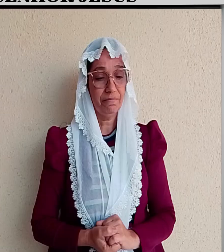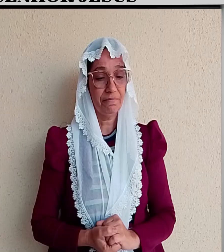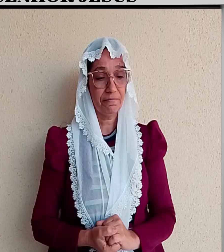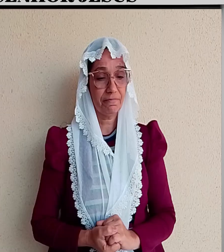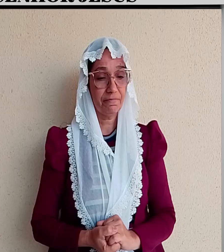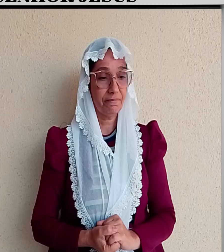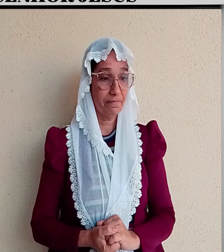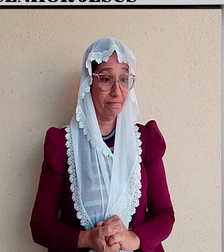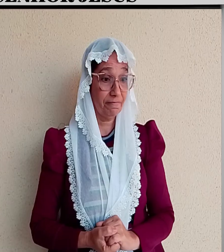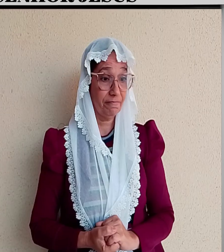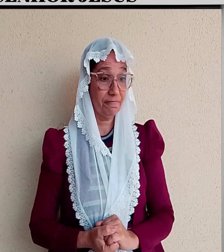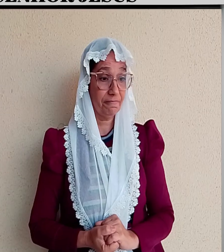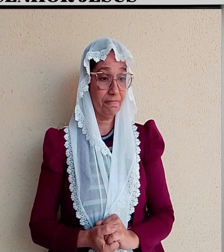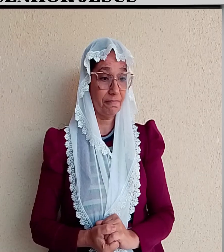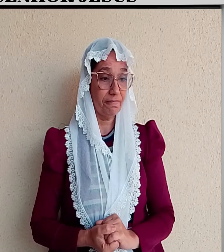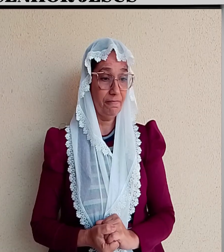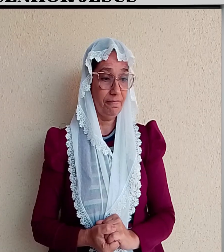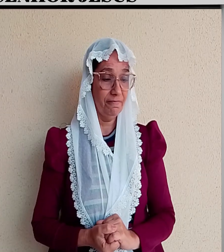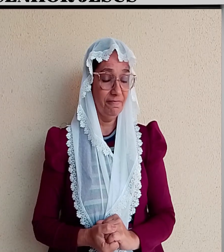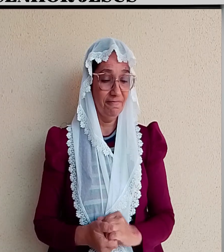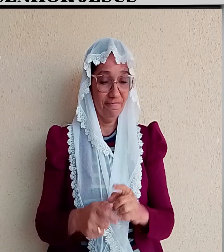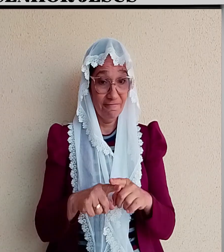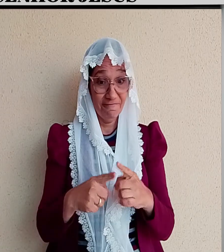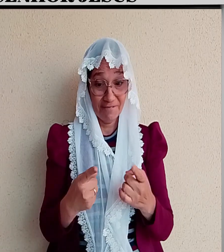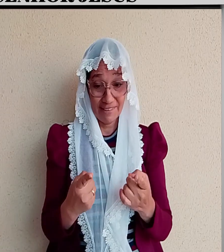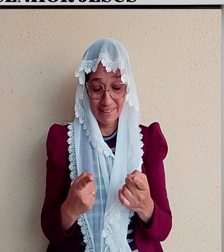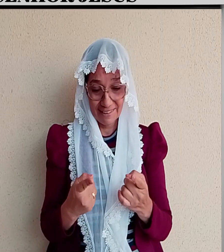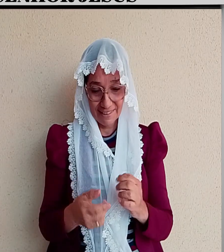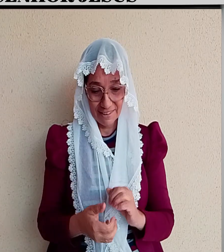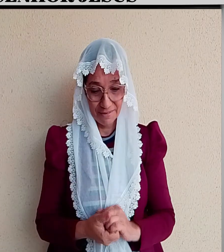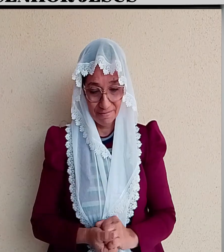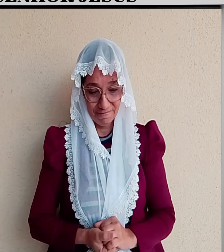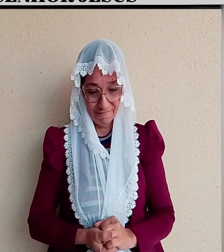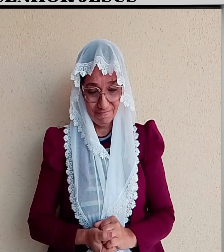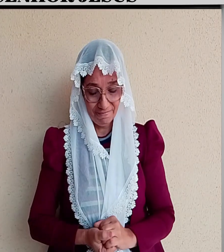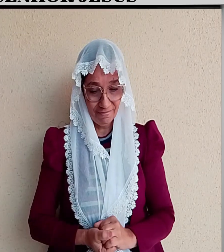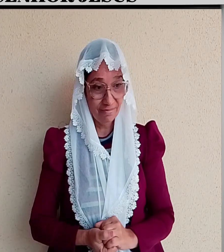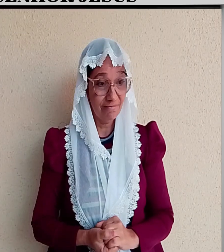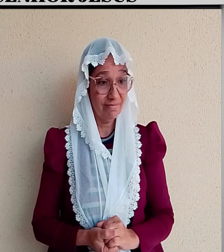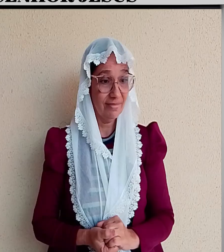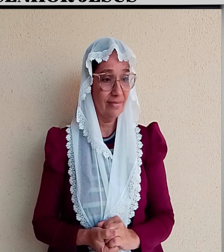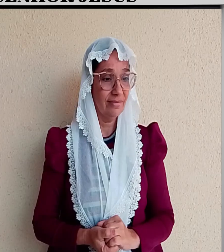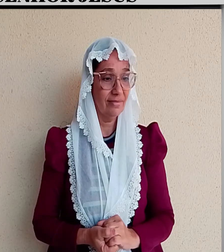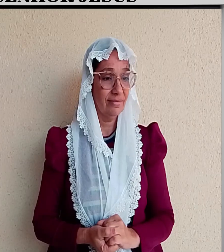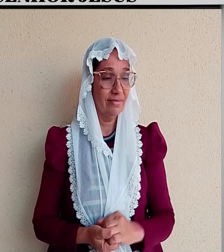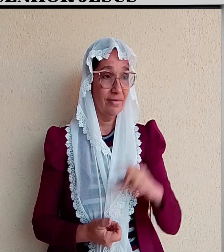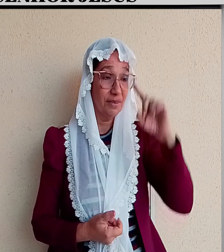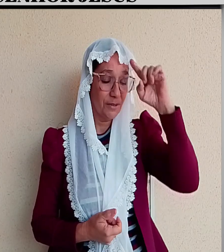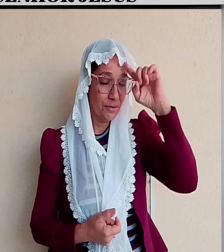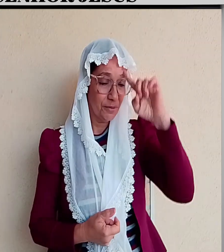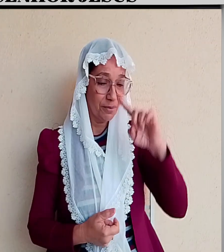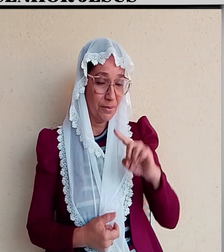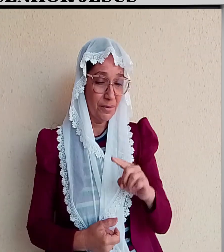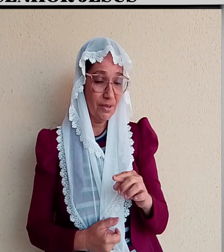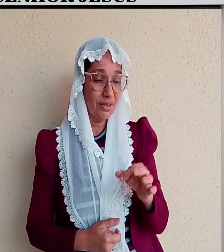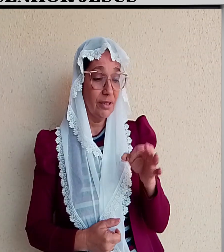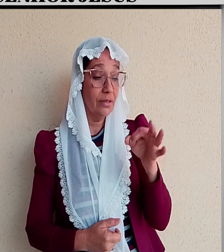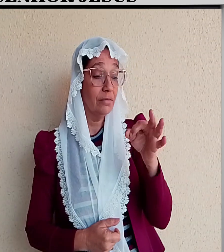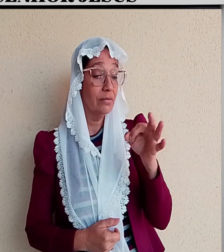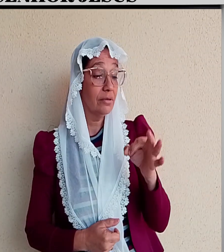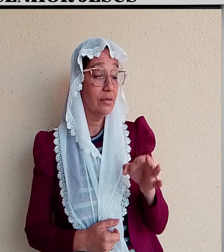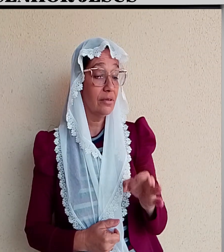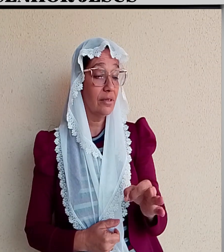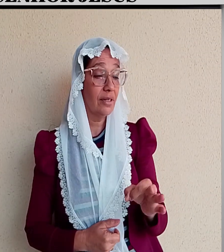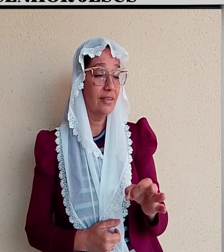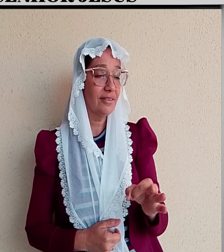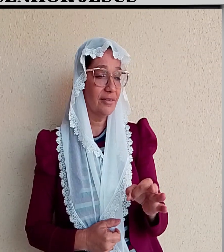Jesus. Mas chegou o dia, aleluia, de o aparelho ser desligado, foi feito um transplante de coração, aleluia,